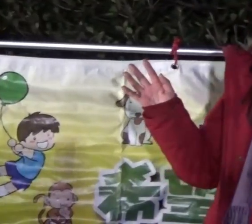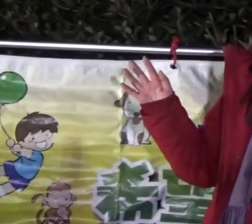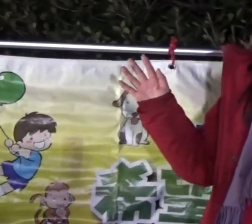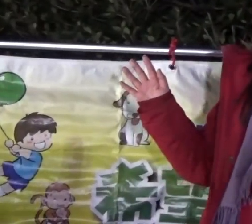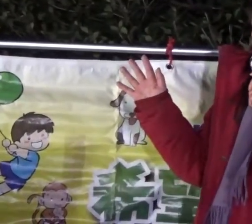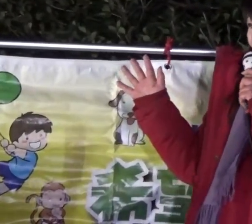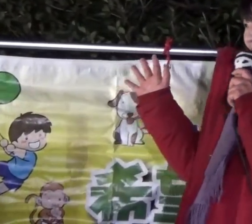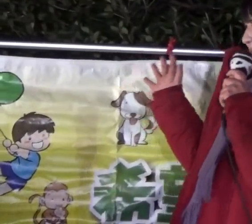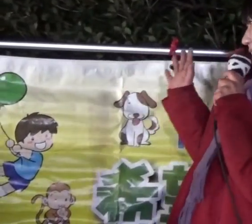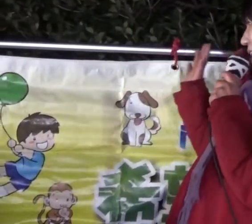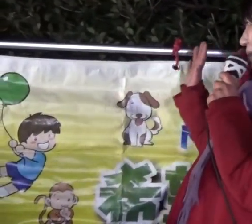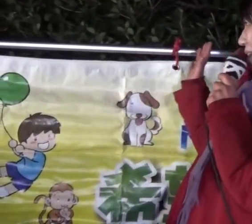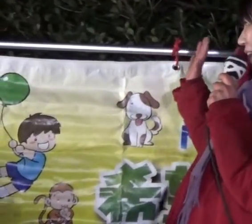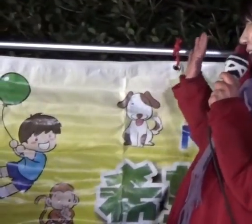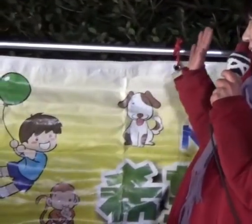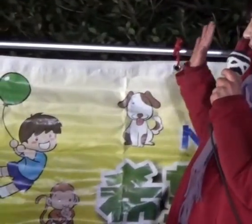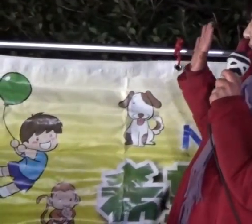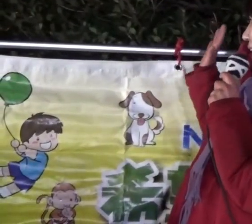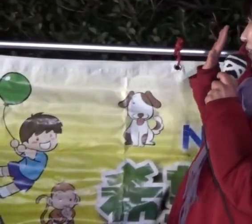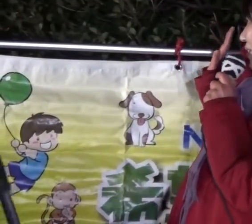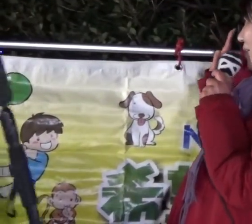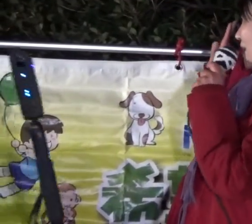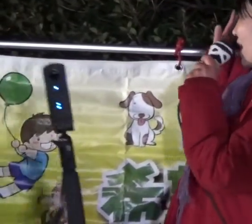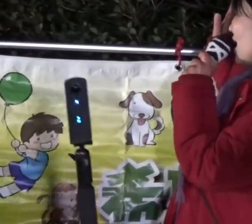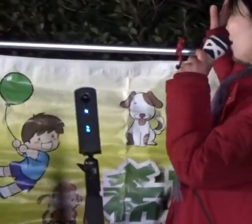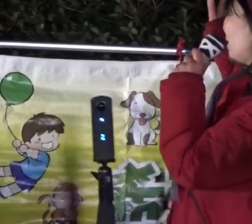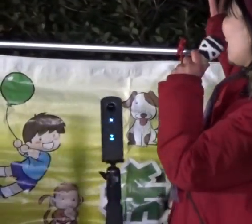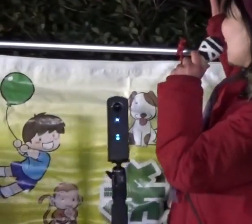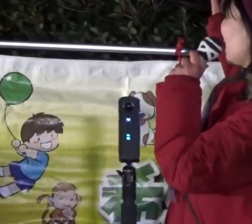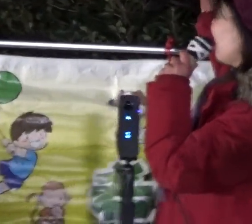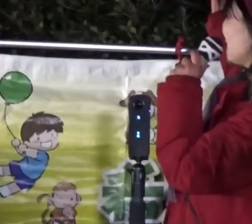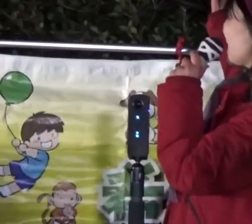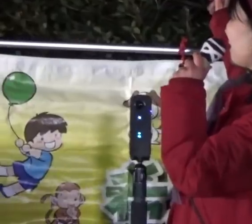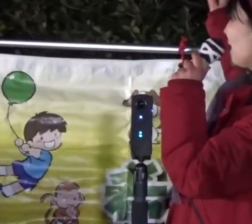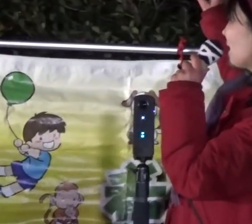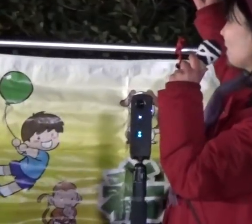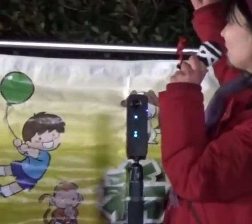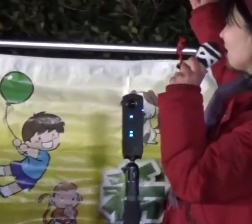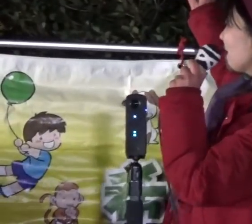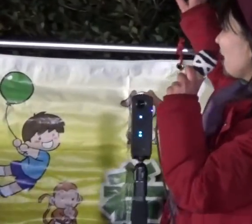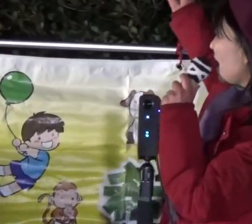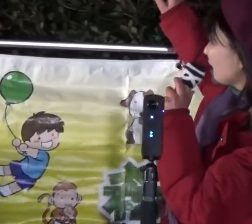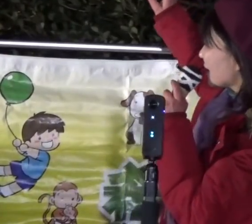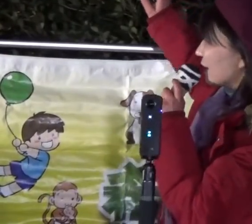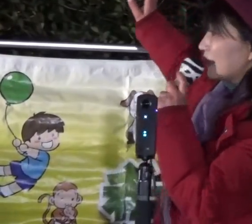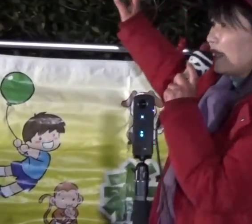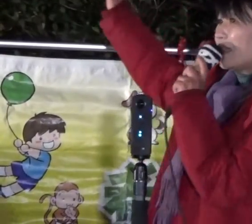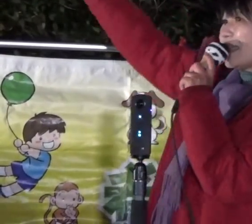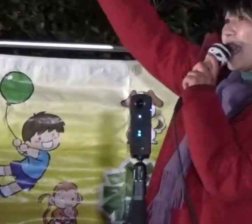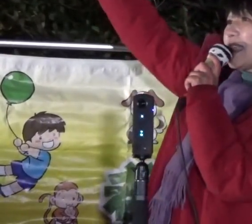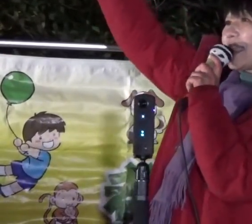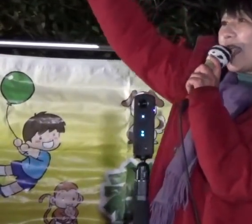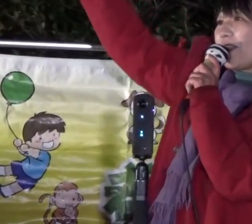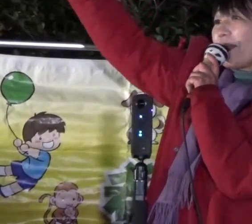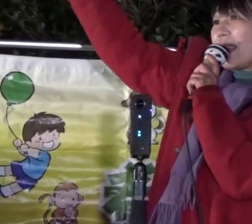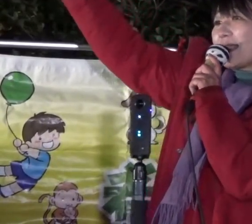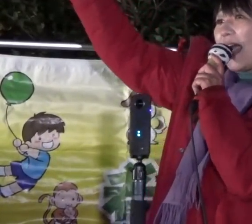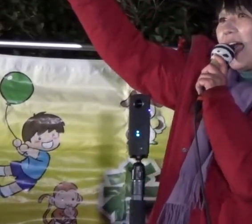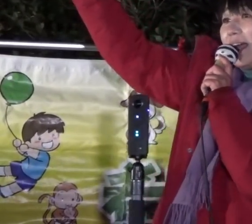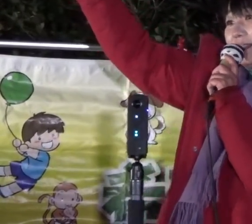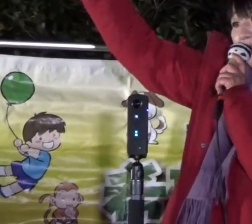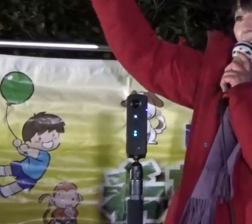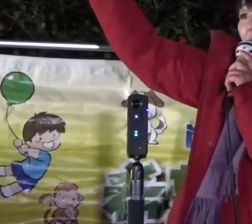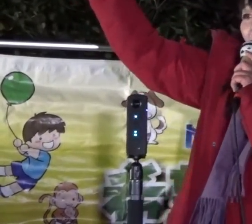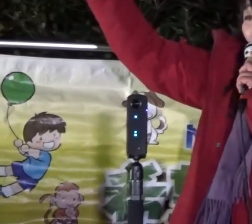とうございます。警察の皆さんもありがとうございます。キャンドルエリアの皆さんもありがとうございます。自転車隊の皆